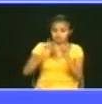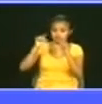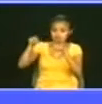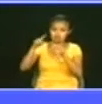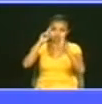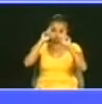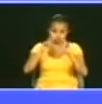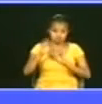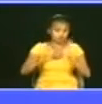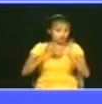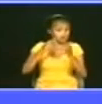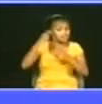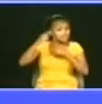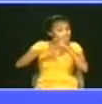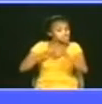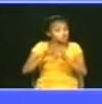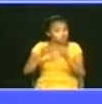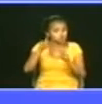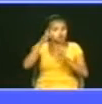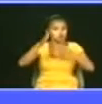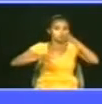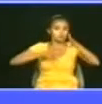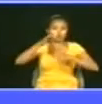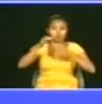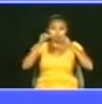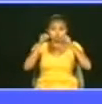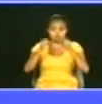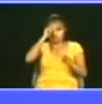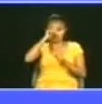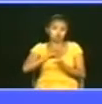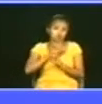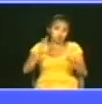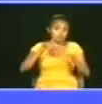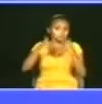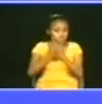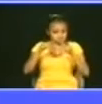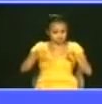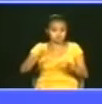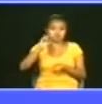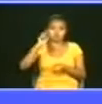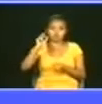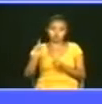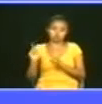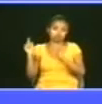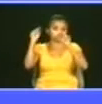እናደርጋለን። ሲሄዱም ግን እዛ ምልክት ቋንቋ የሚችል ሰው ስለሌለ ከዚሁ ተመድበን ነው